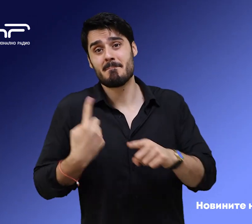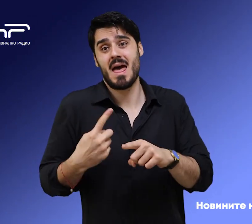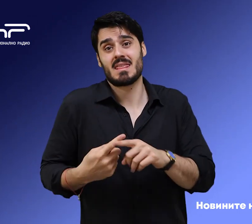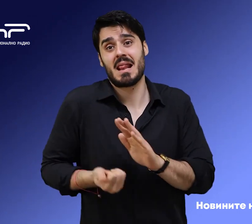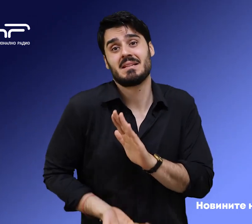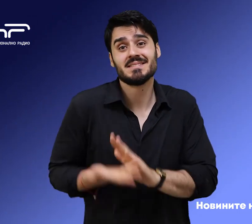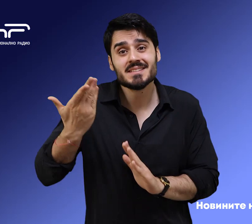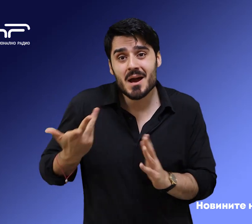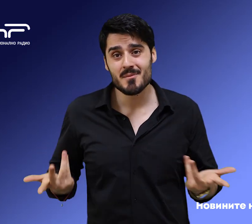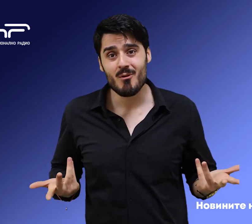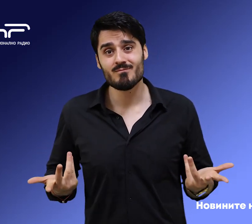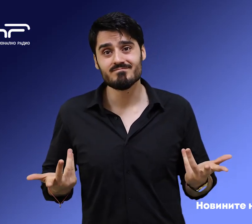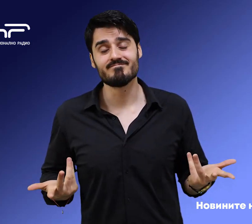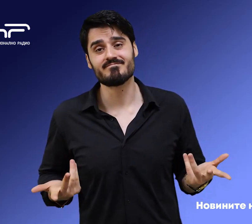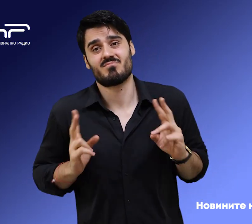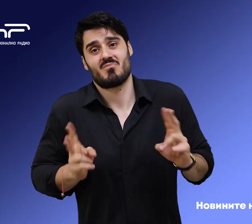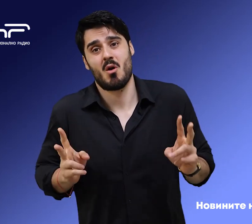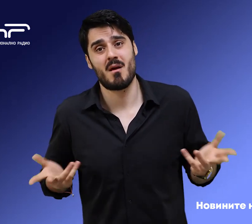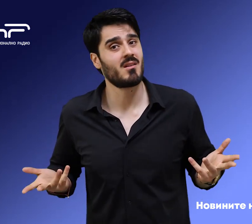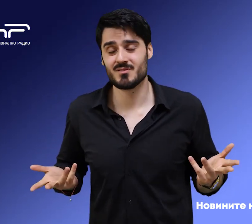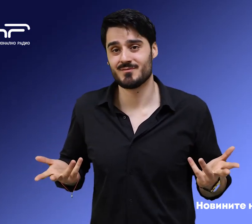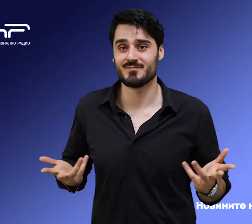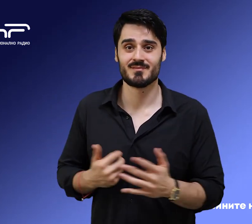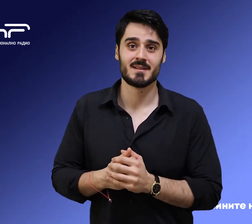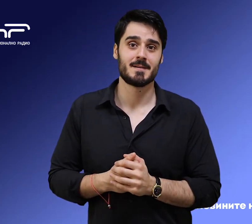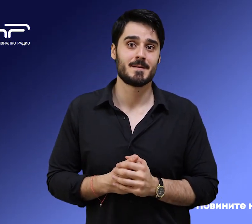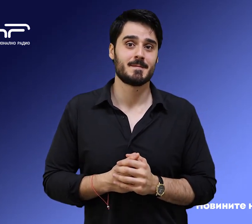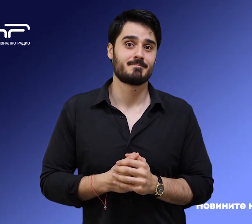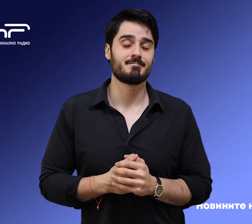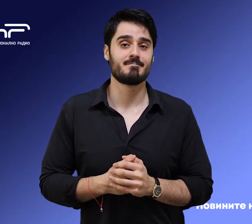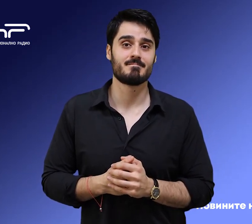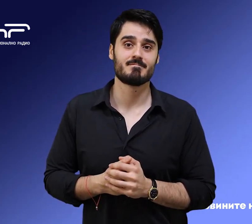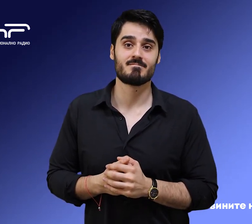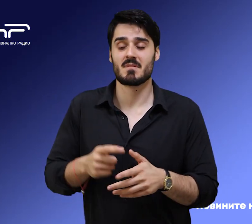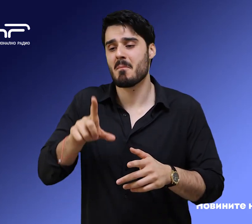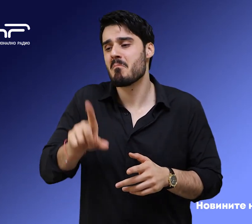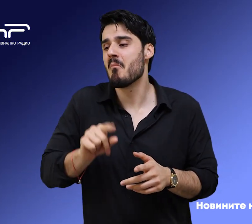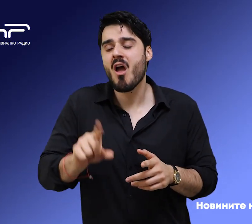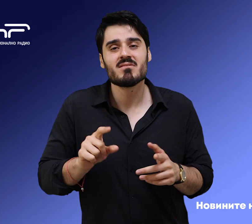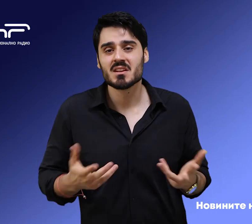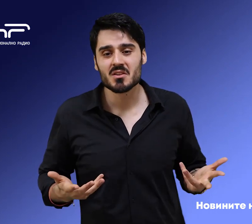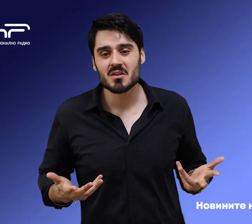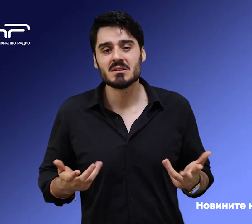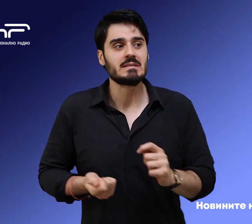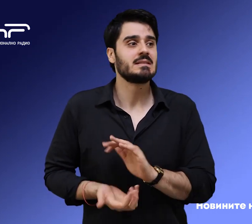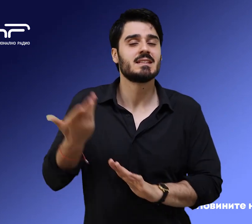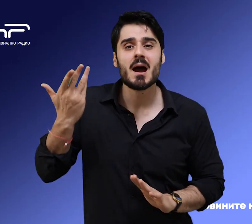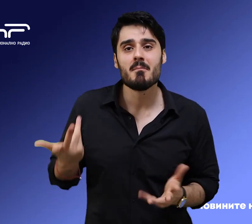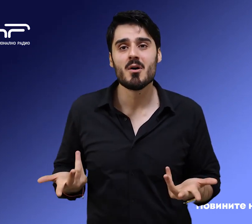са по-скъпи, които ги правиме всичко. И на елончата, вличата, на по-скъпи, на по-скъпи, те